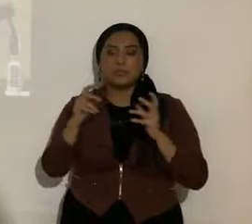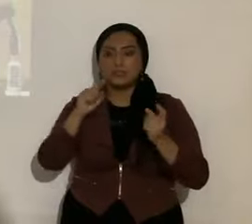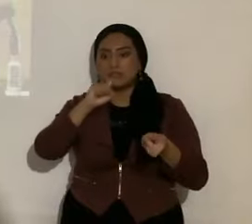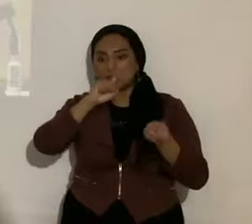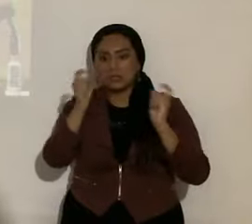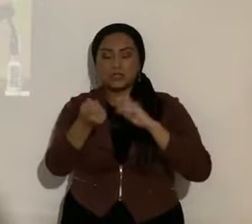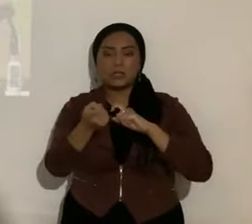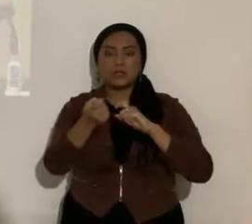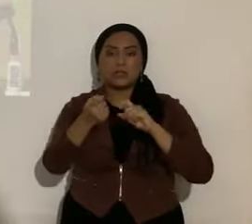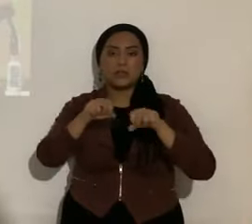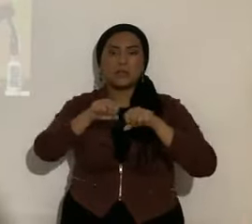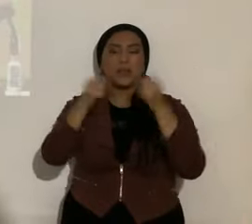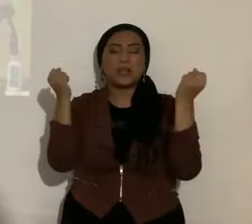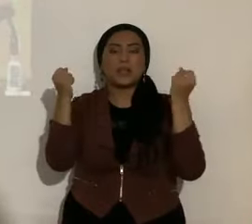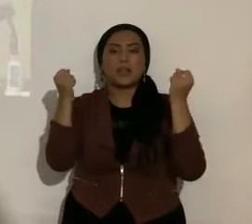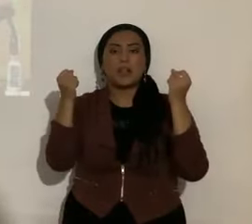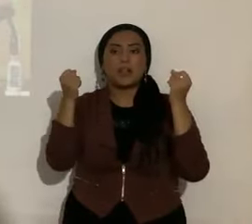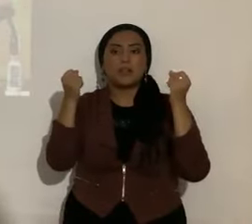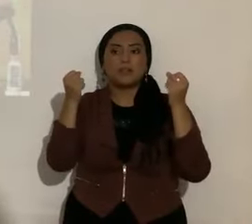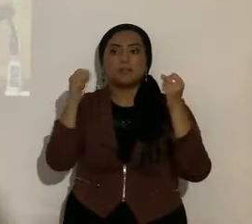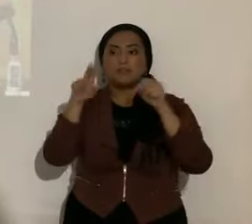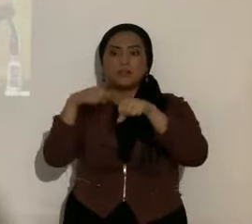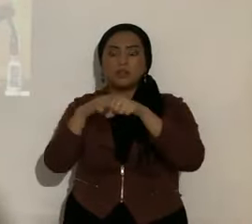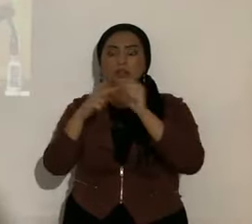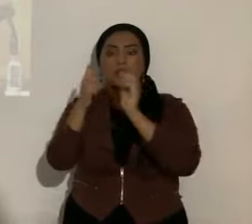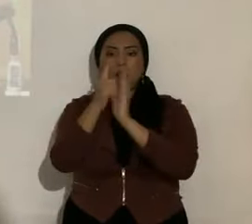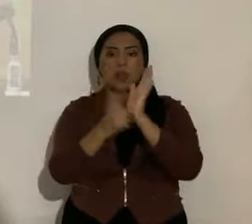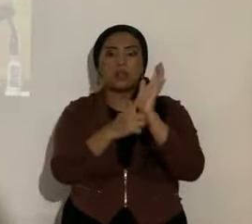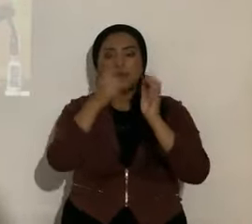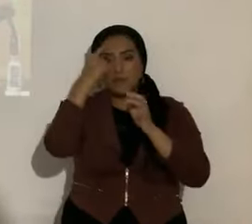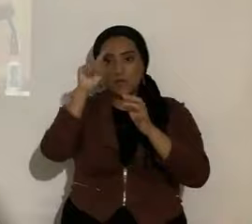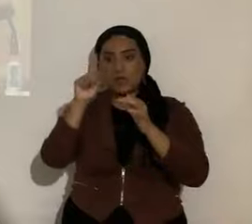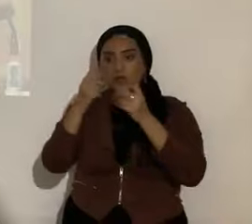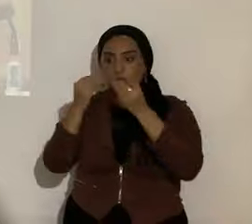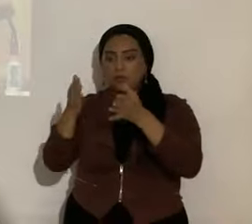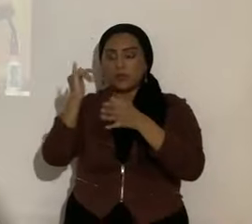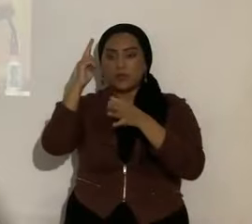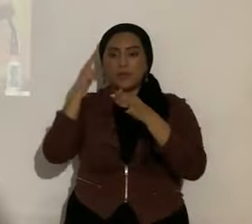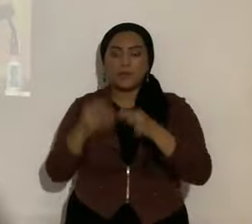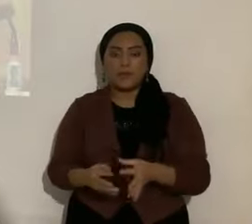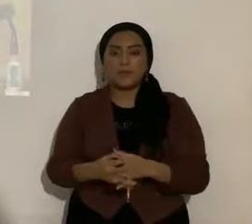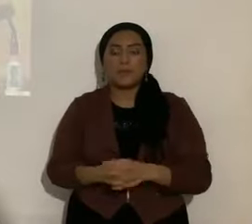de la naturaleza para hacer la voluntad de Yahweh. Eso es un milagro. Ahora,